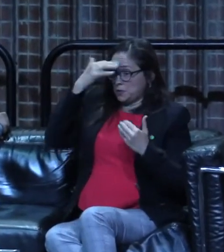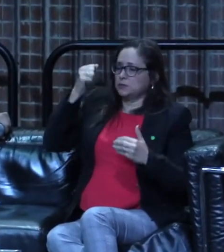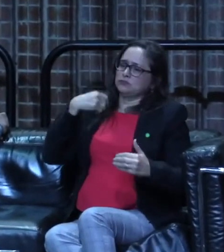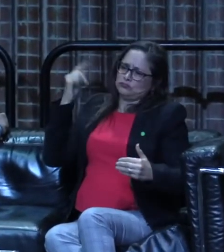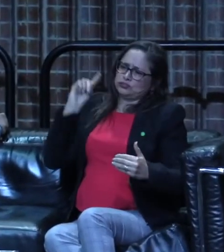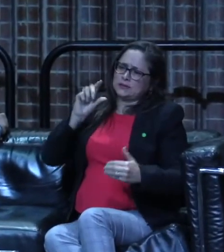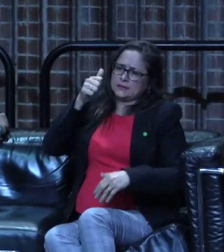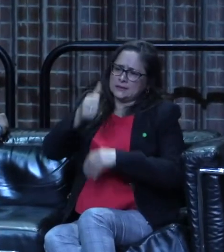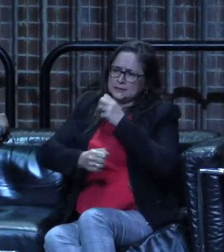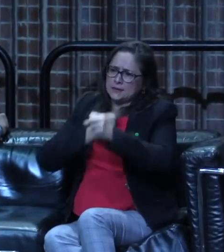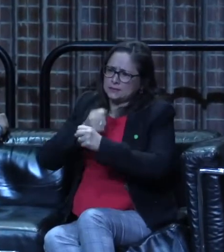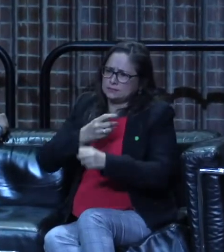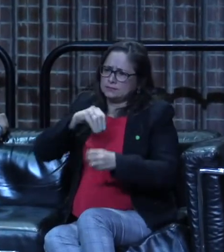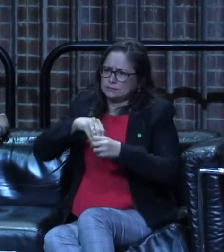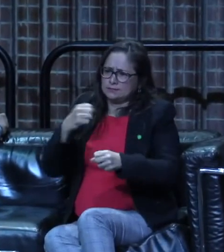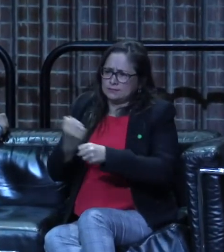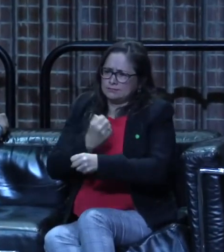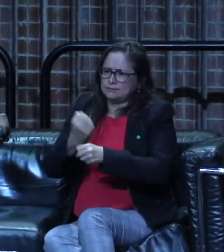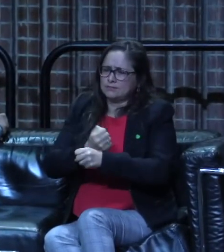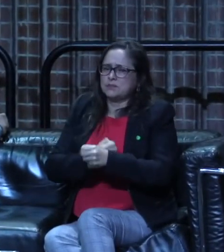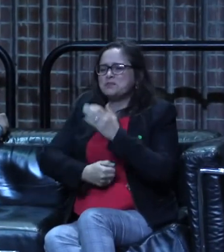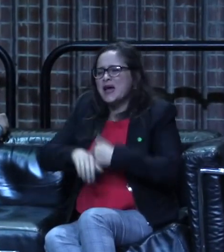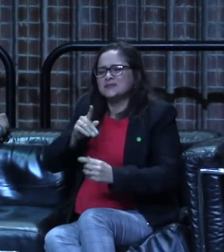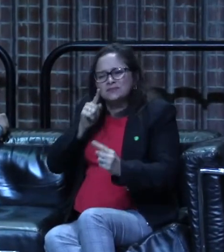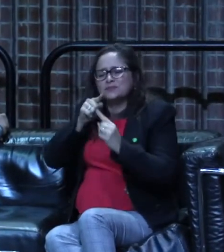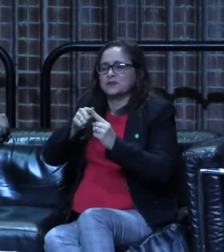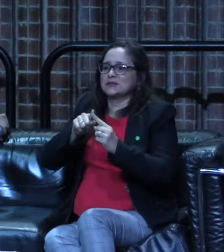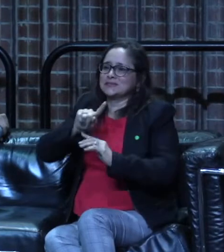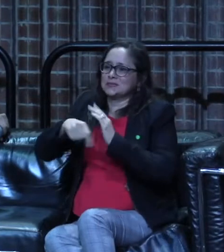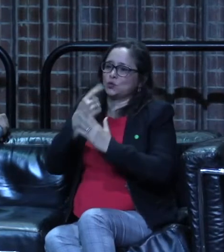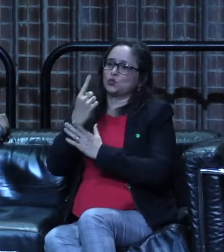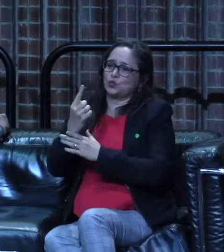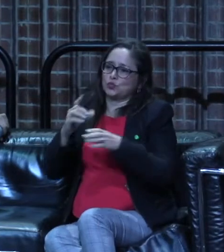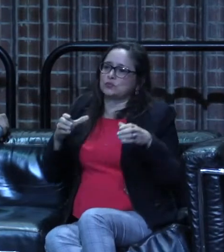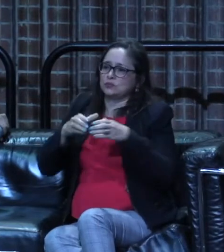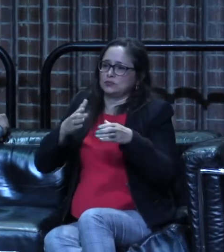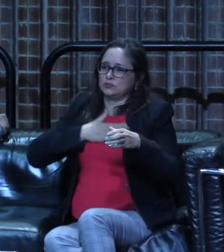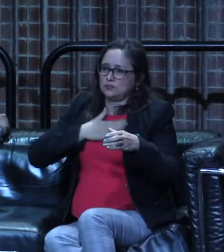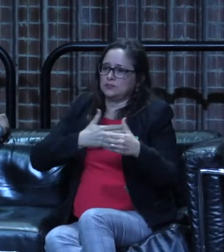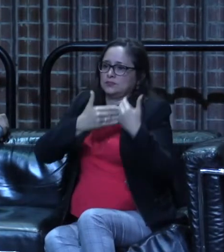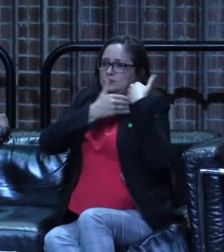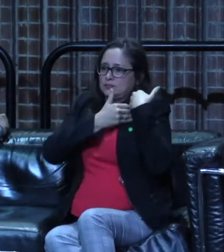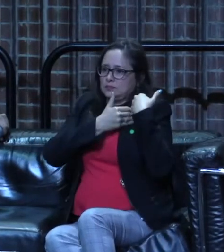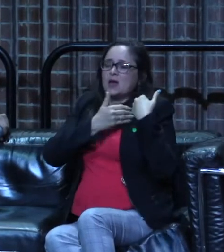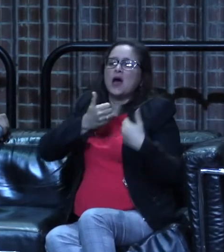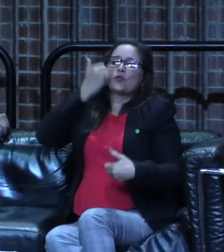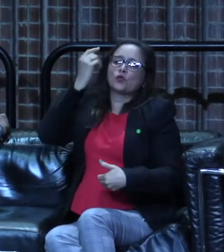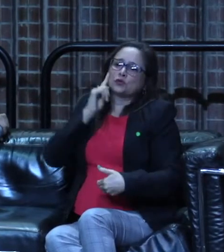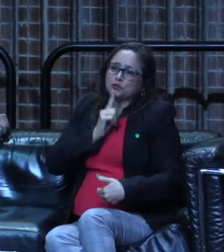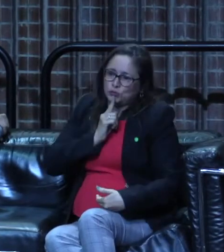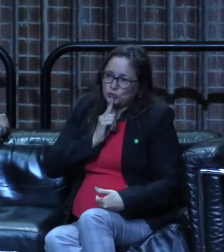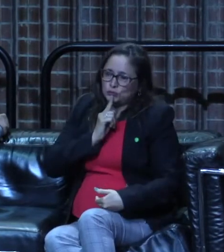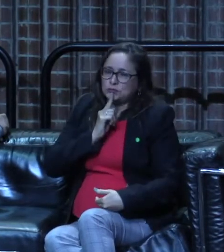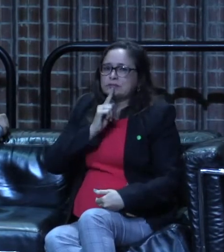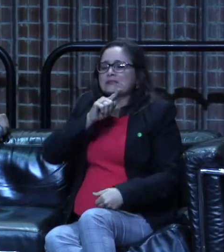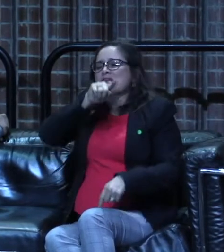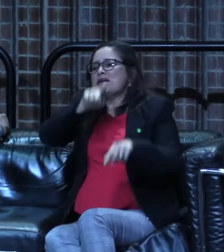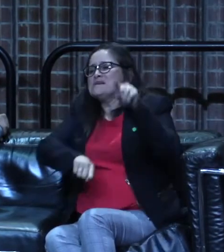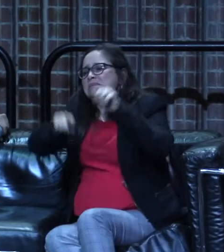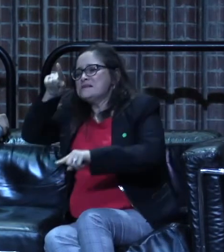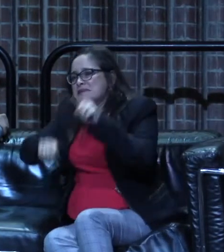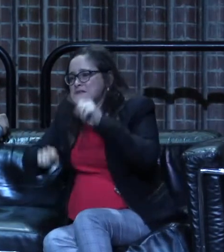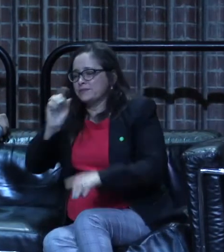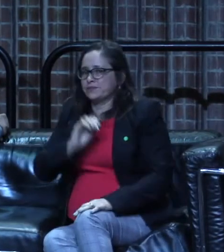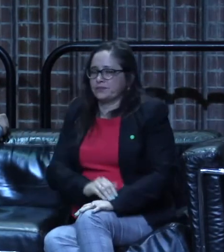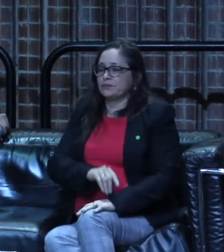un entorno nacional de cómo es la educación bilingüe y bicultural para la población sorda. Entonces este año el trabajo como resultado también y siendo responsable